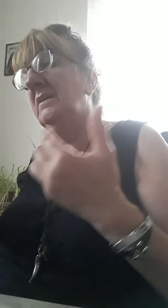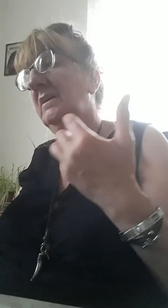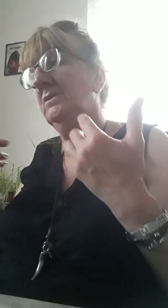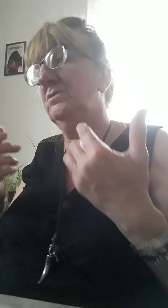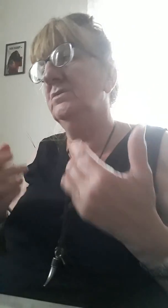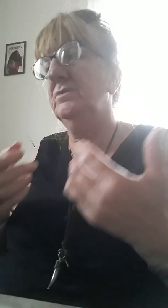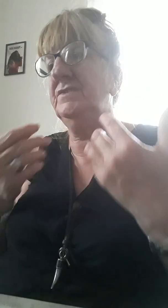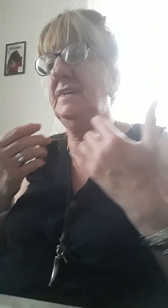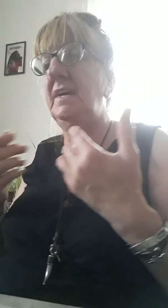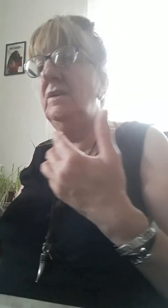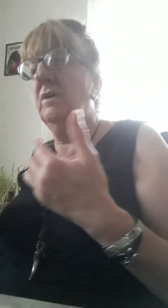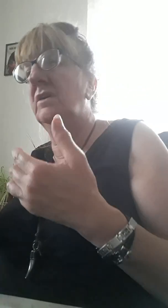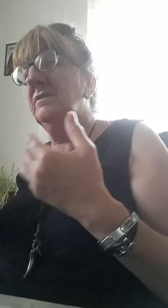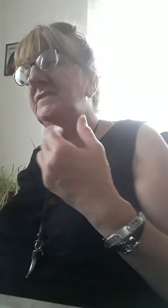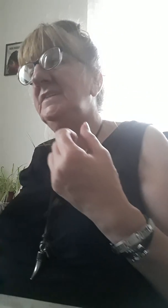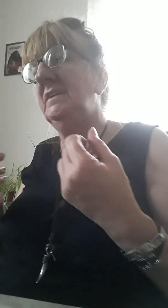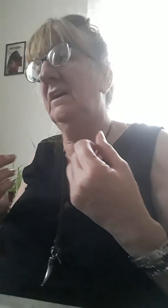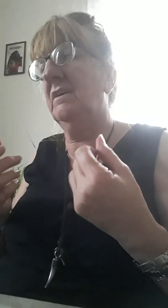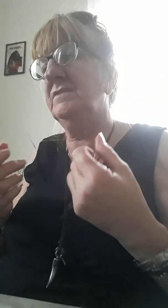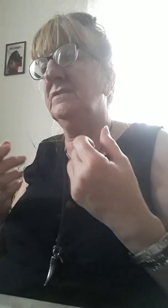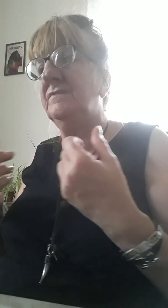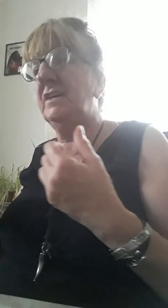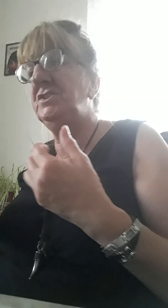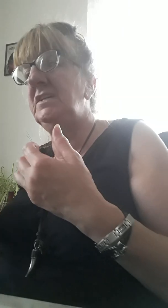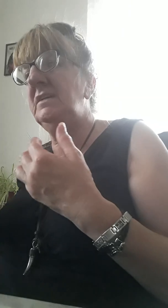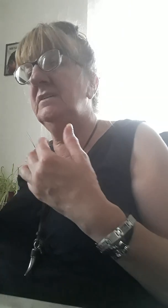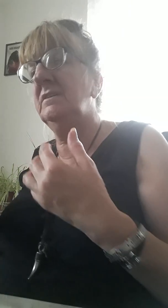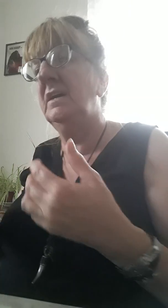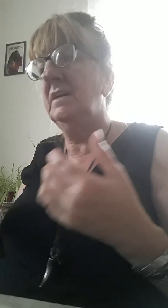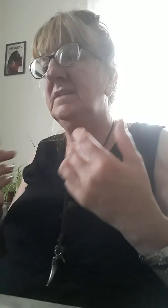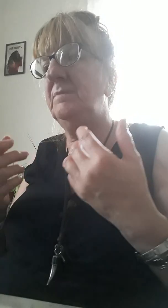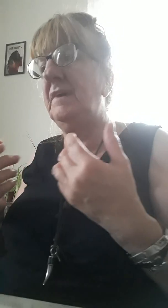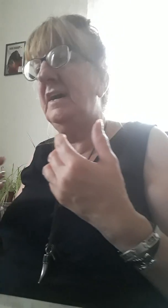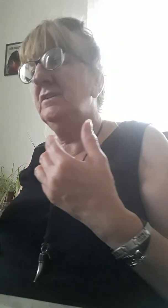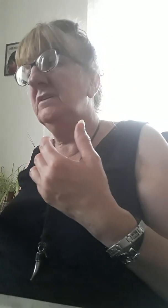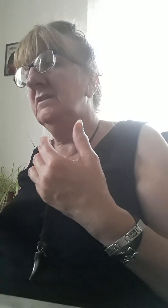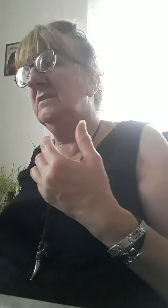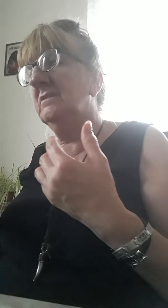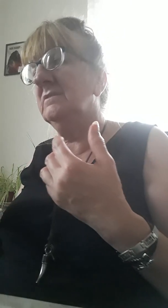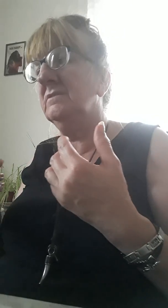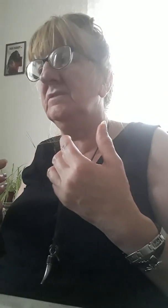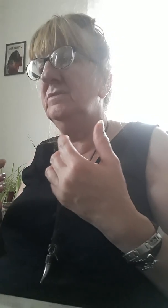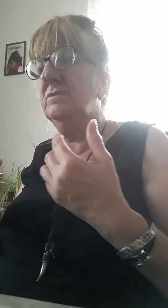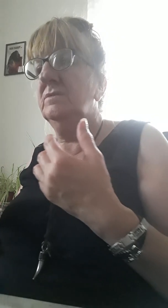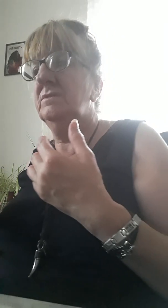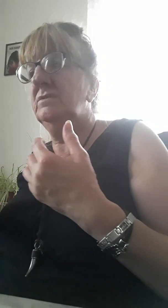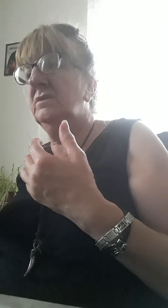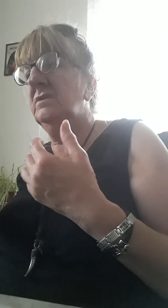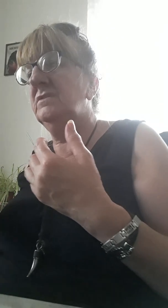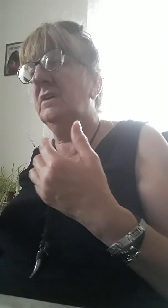J'aime tous ces longs silences fragiles qui planent en nous.